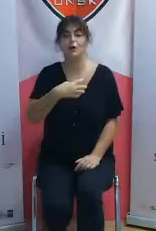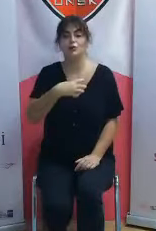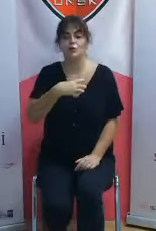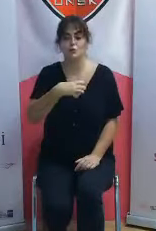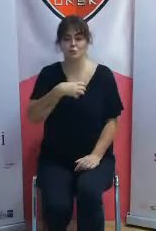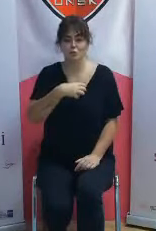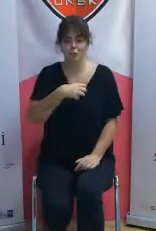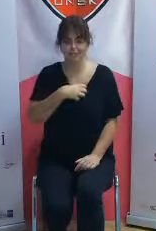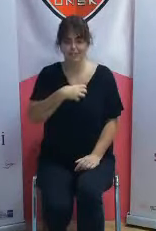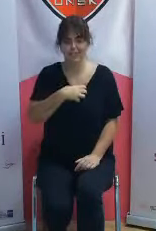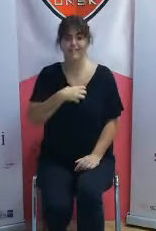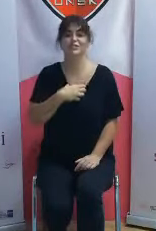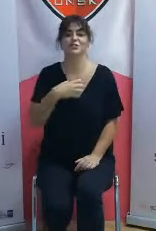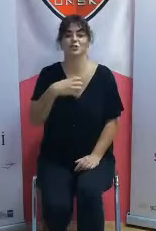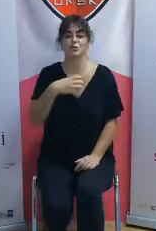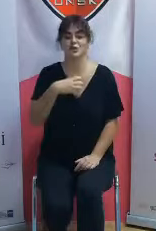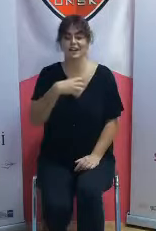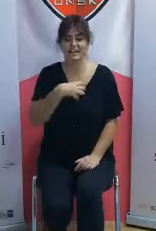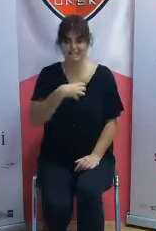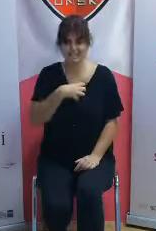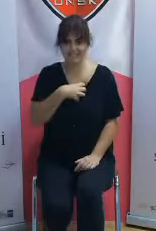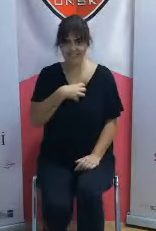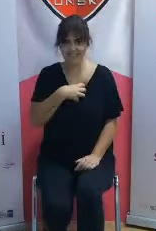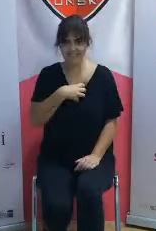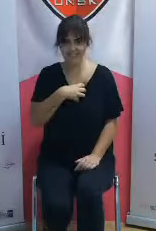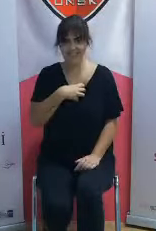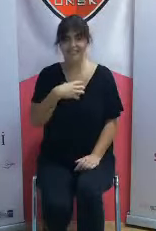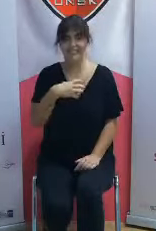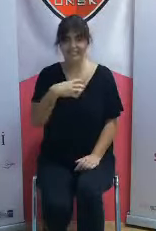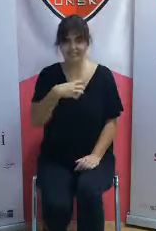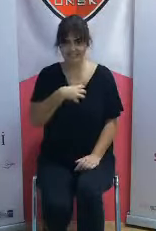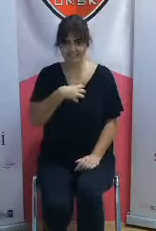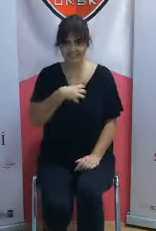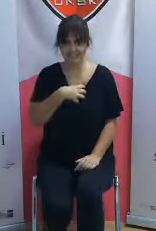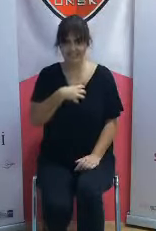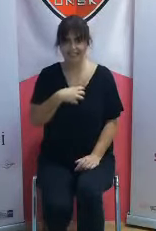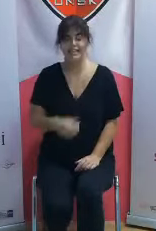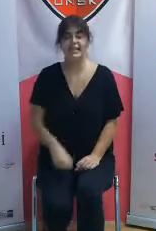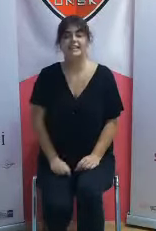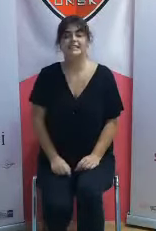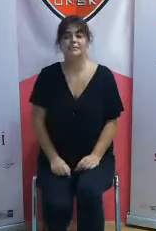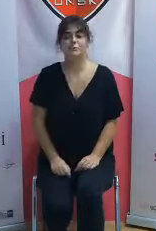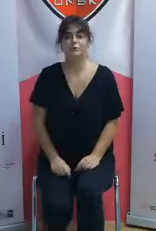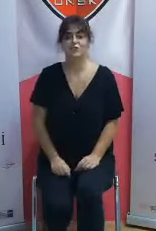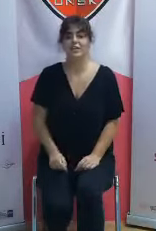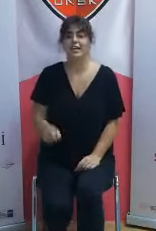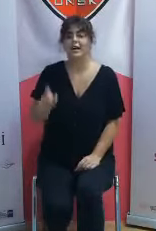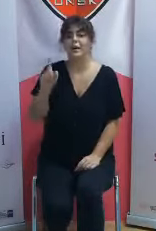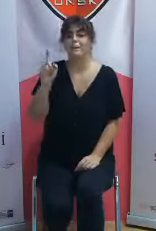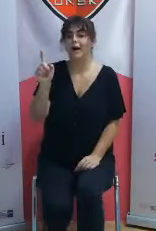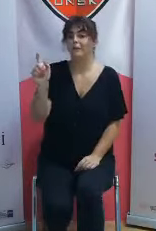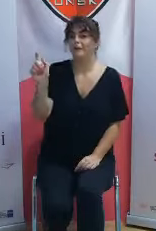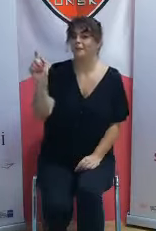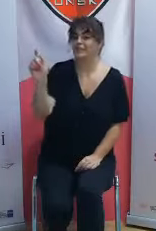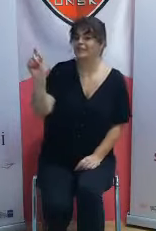Göğsümüzün ortasına yerleştiriyoruz. Haziran. Haziran. Temmuz için parmağımızı